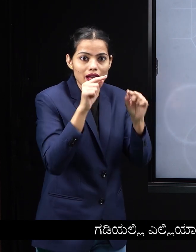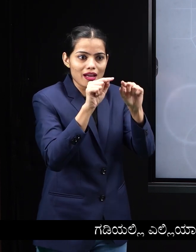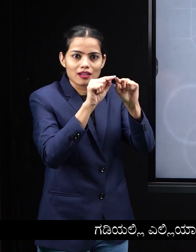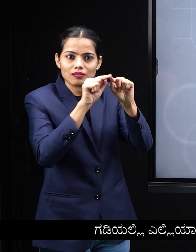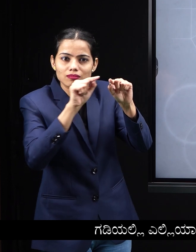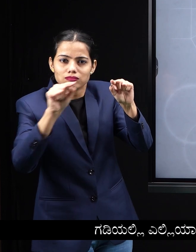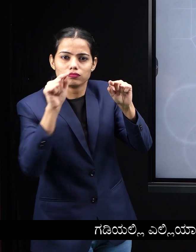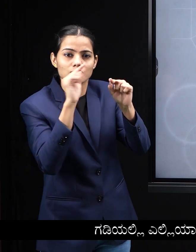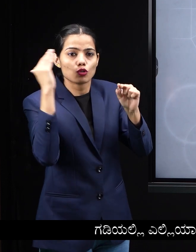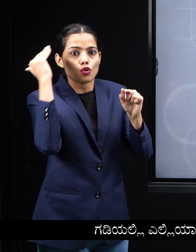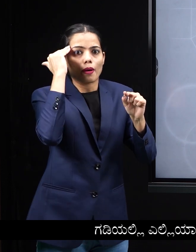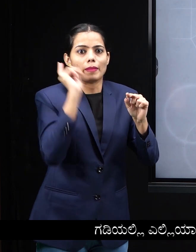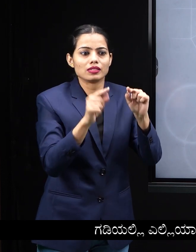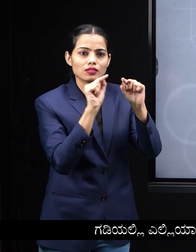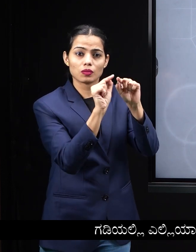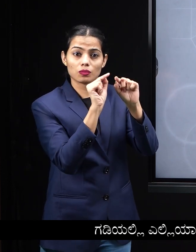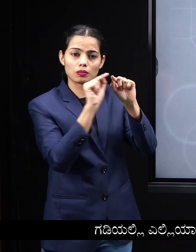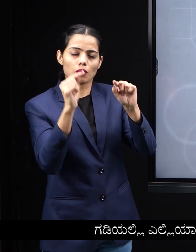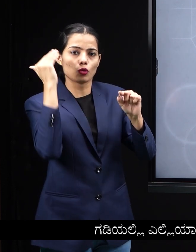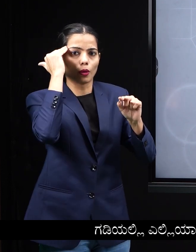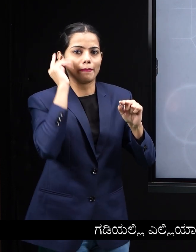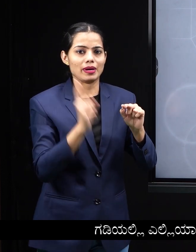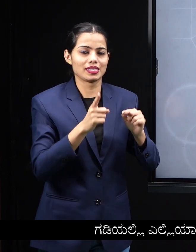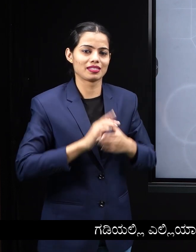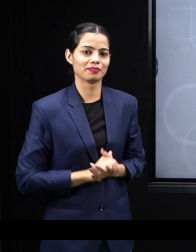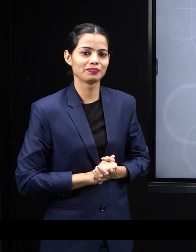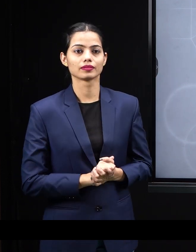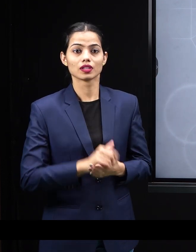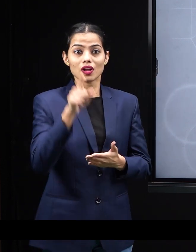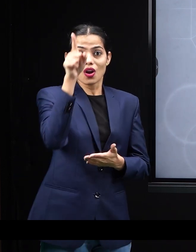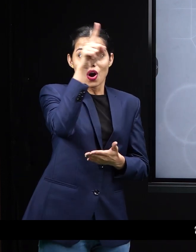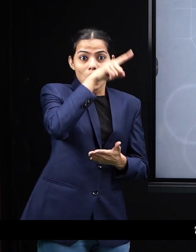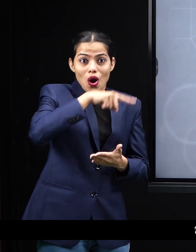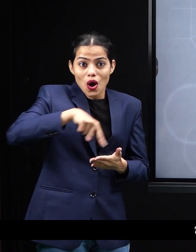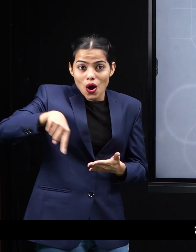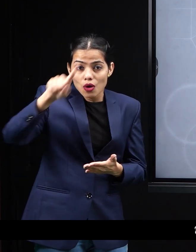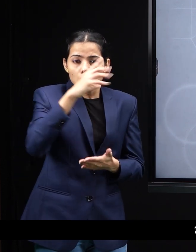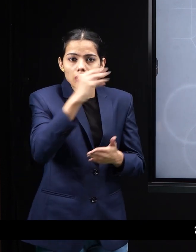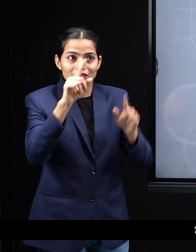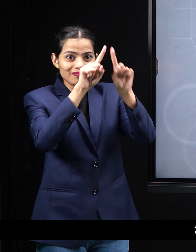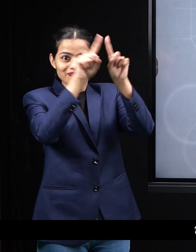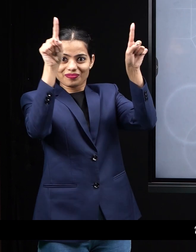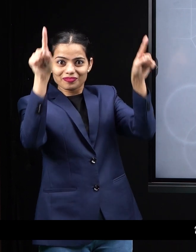ಯಾವುದೇ ರೇಖೆಯನ್ನು ವೃತ್ತದ ತ್ರಿಜ್ಯ ಎಂದು ಕರೆಯಲಾಗುತ್ತದೆ. ಒಂದು ವೃತ್ತದ ಒಳ ಮತ್ತು